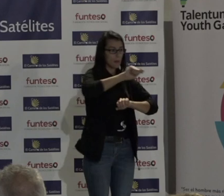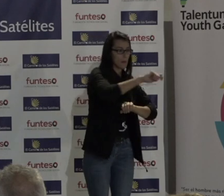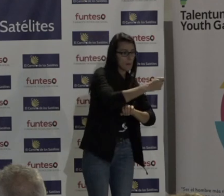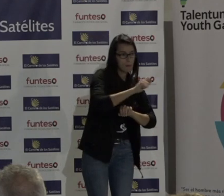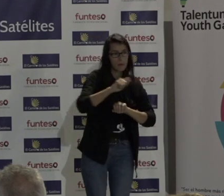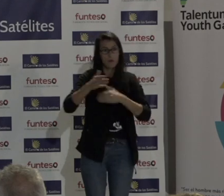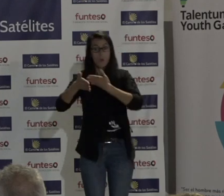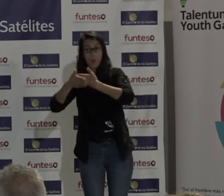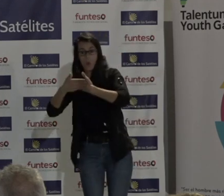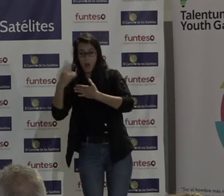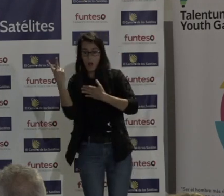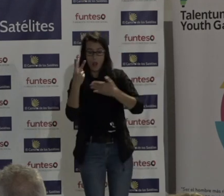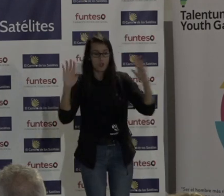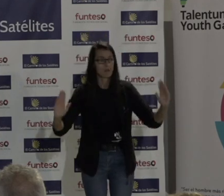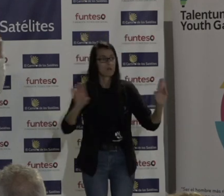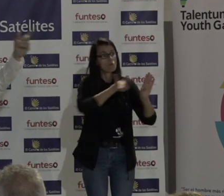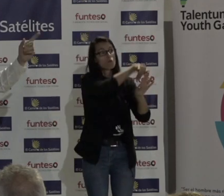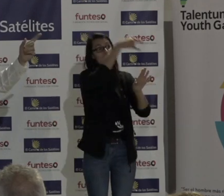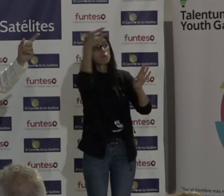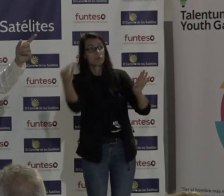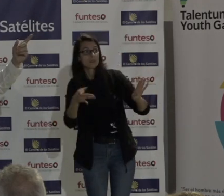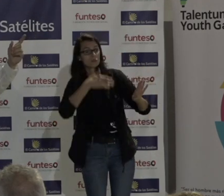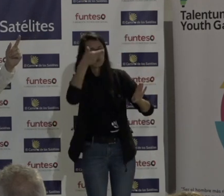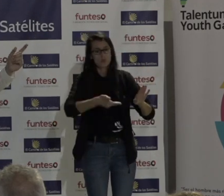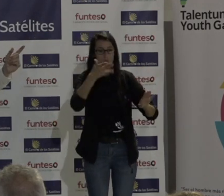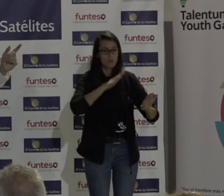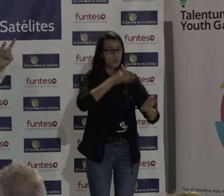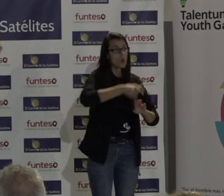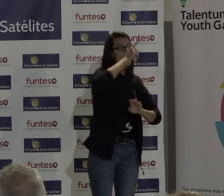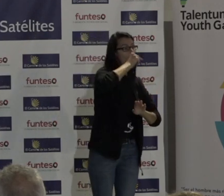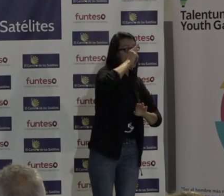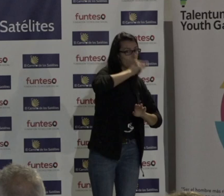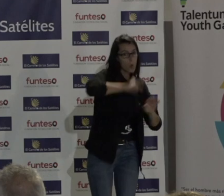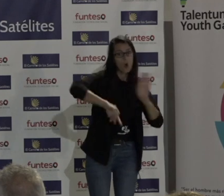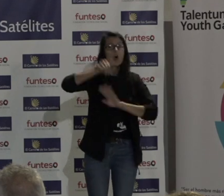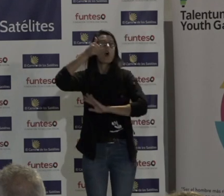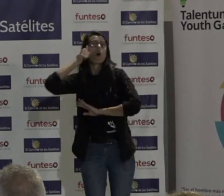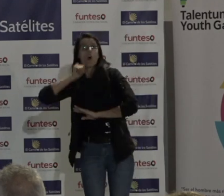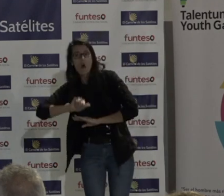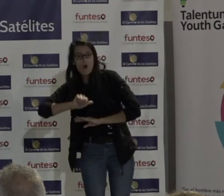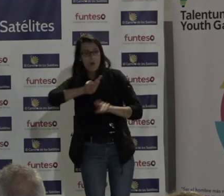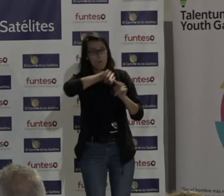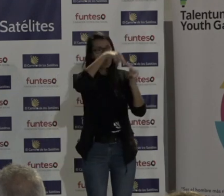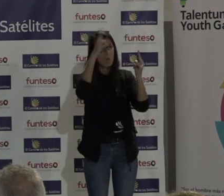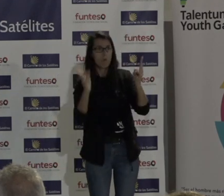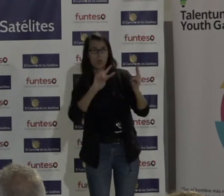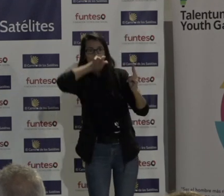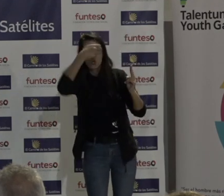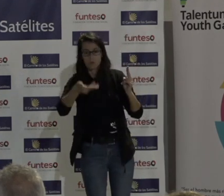orillas. Puente que era muy importante porque entre Lugo y Orense no había otro puente más importante que el de Puerto